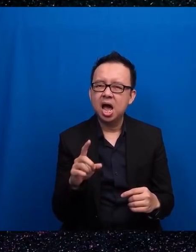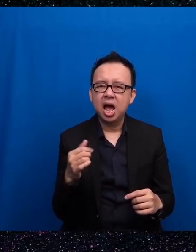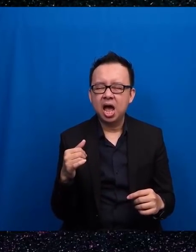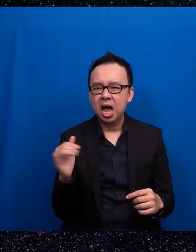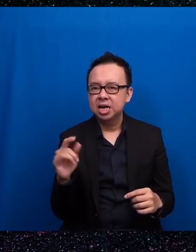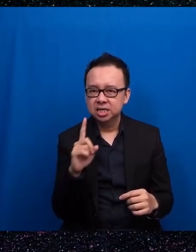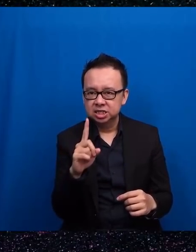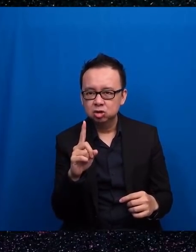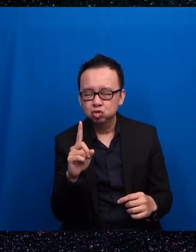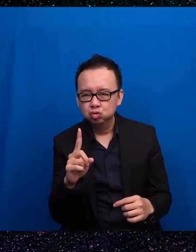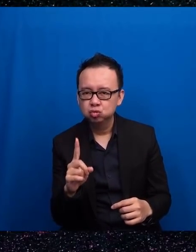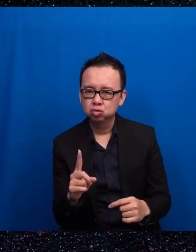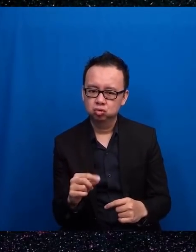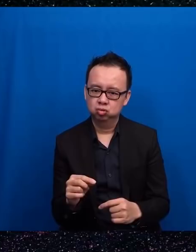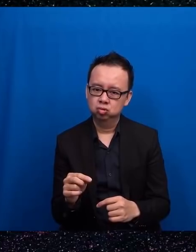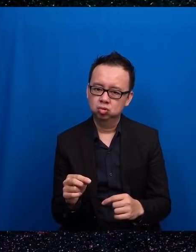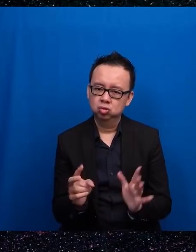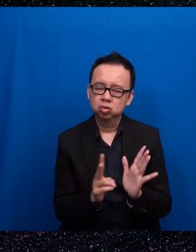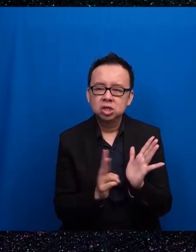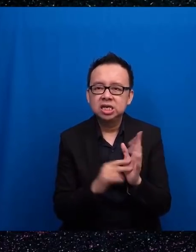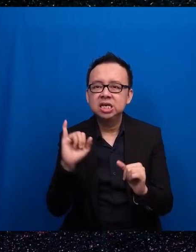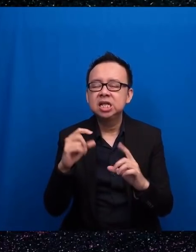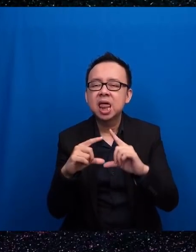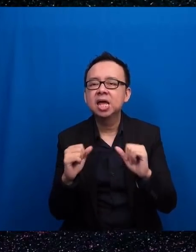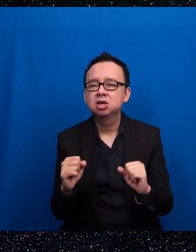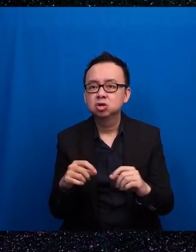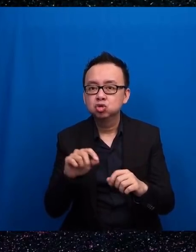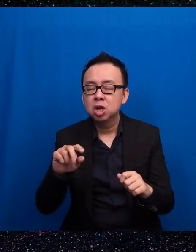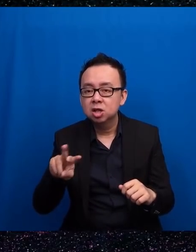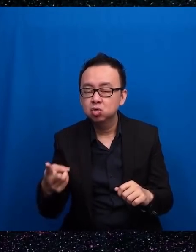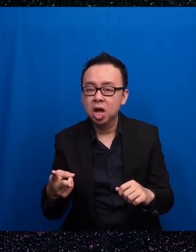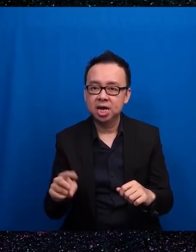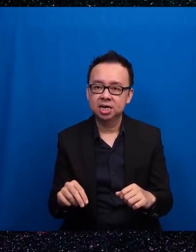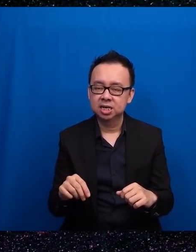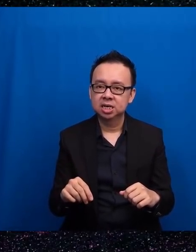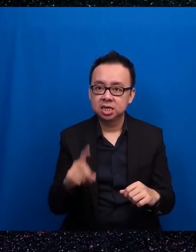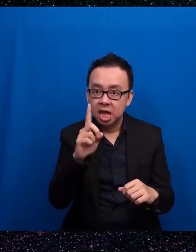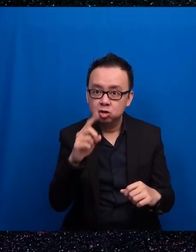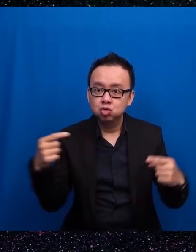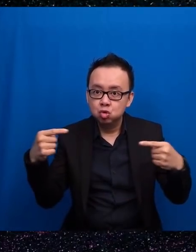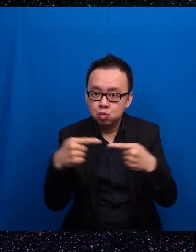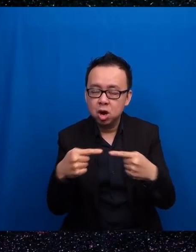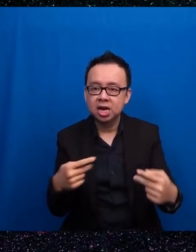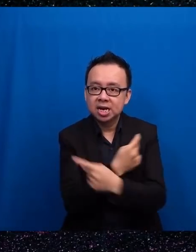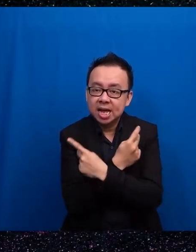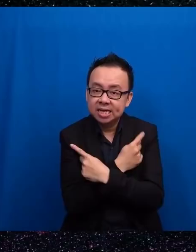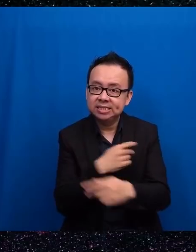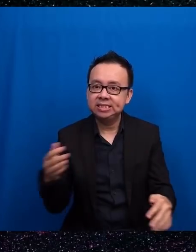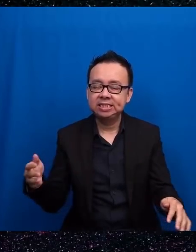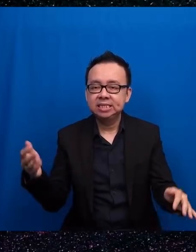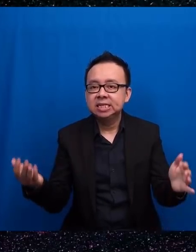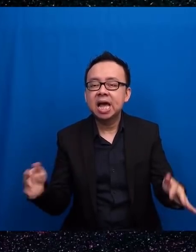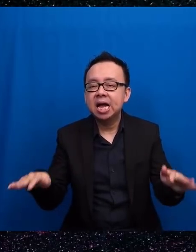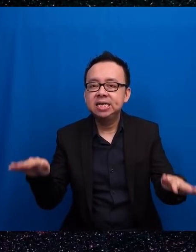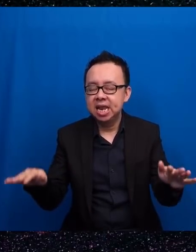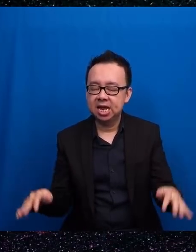satu nilai tukar yang bukan uang. Tetapi hubungan, kasih, keadilan. Ini